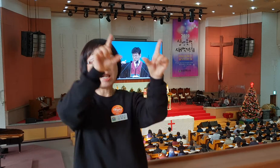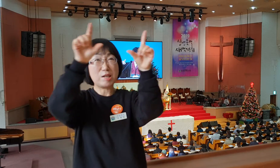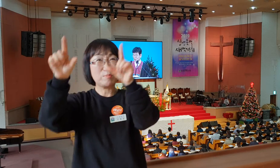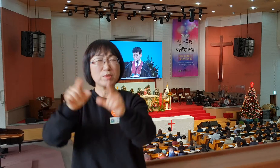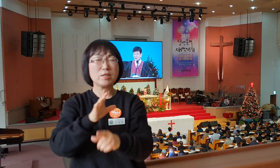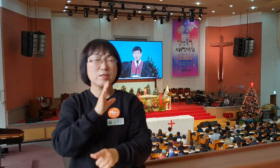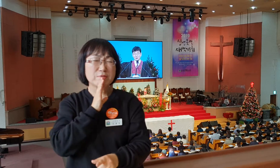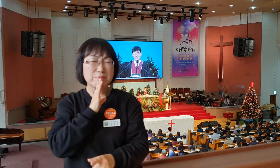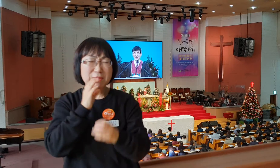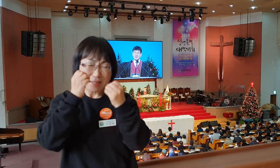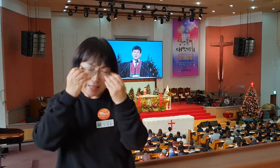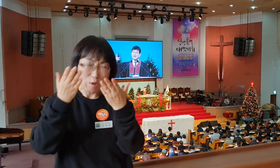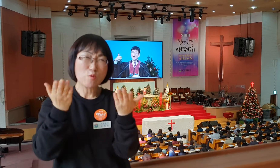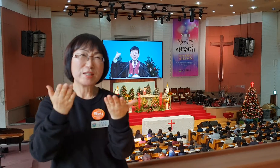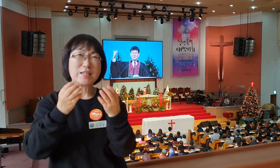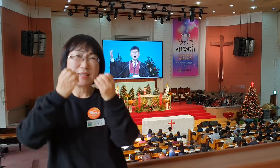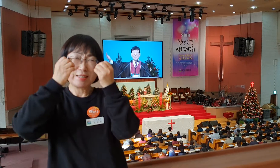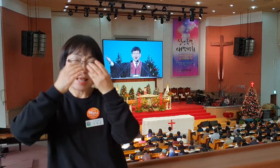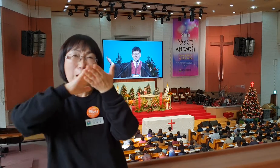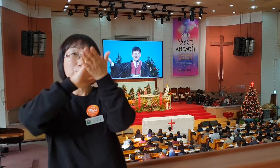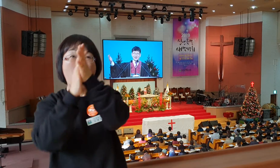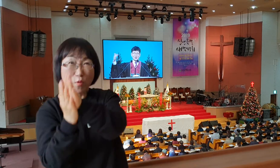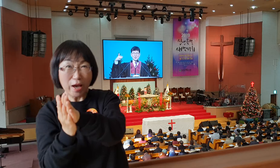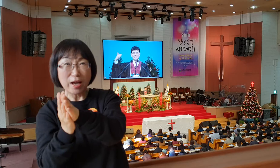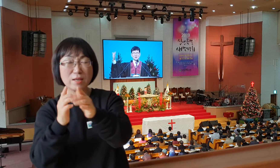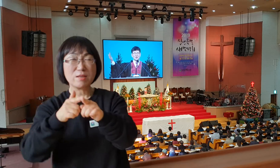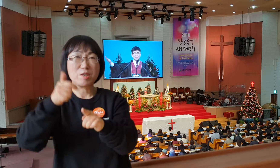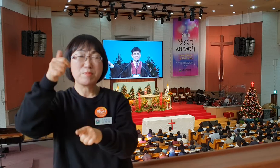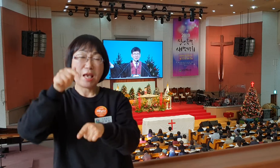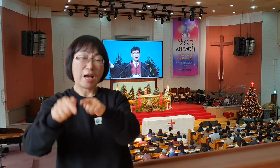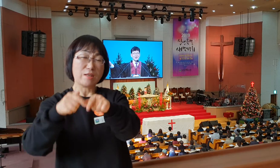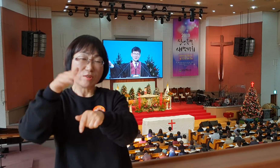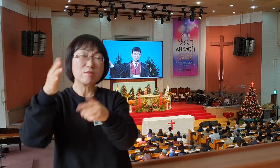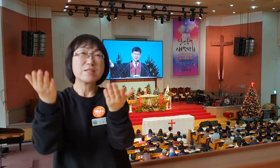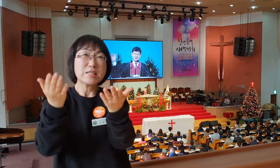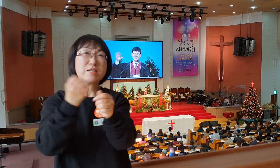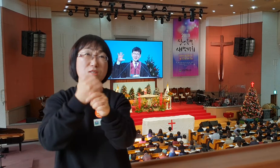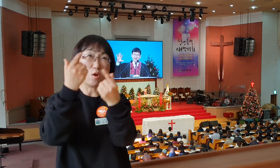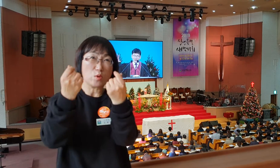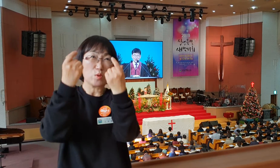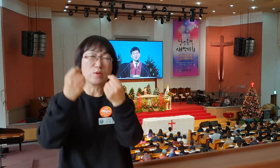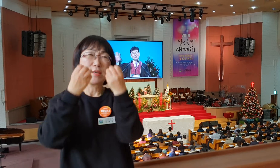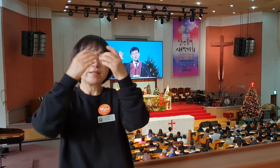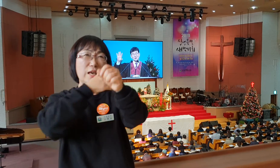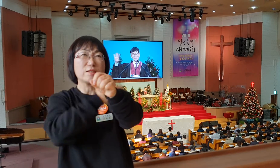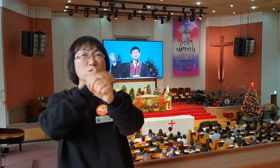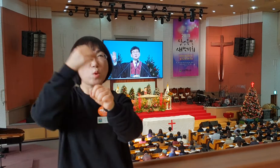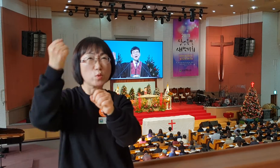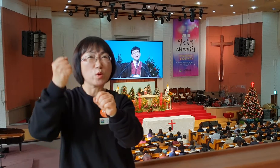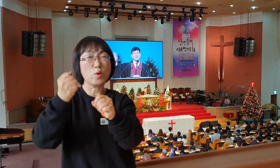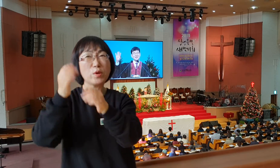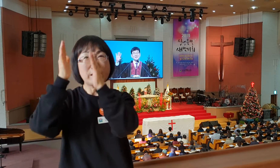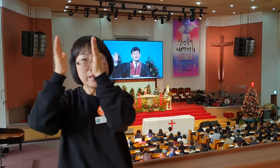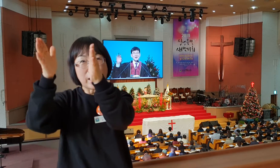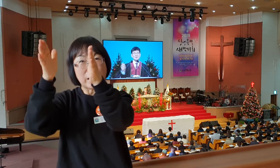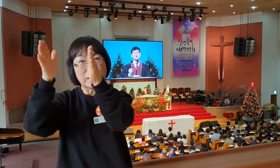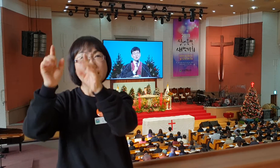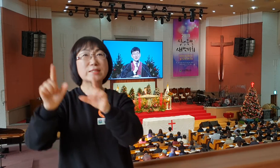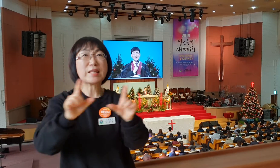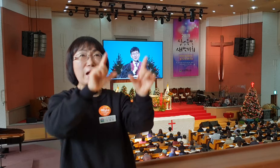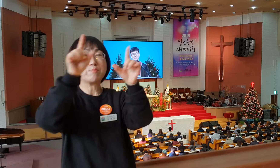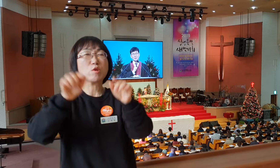정말로 새로운 일, 새 변화 예수님이 가셨던 그 일만큼이나 새 능력으로 그리로 당하는 그